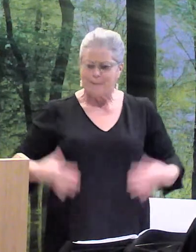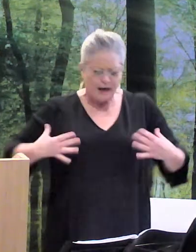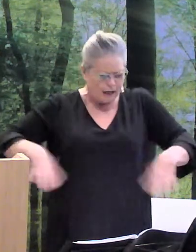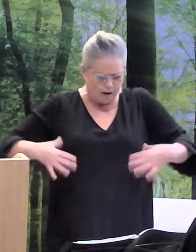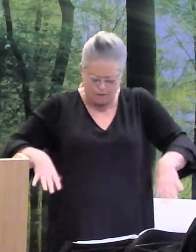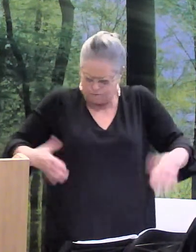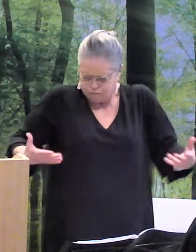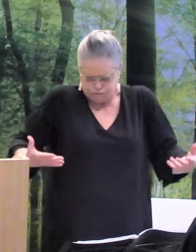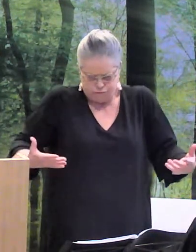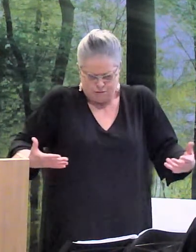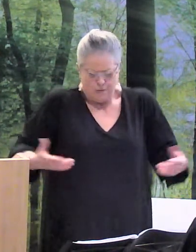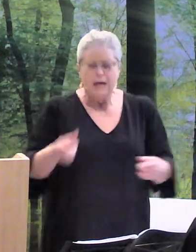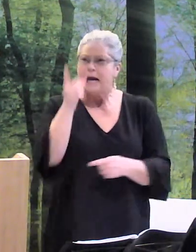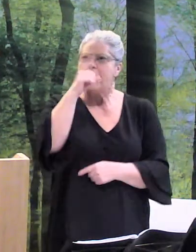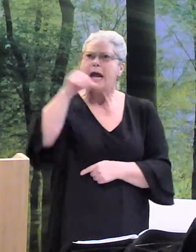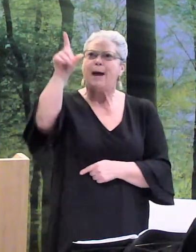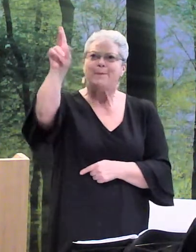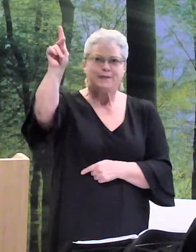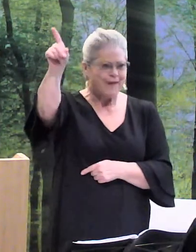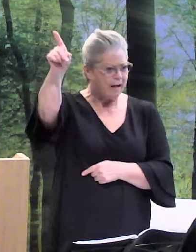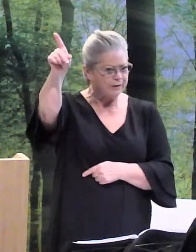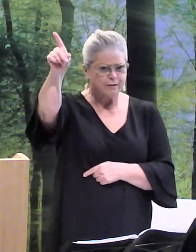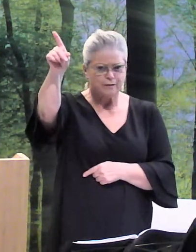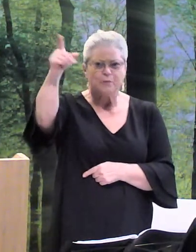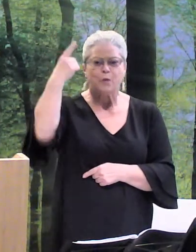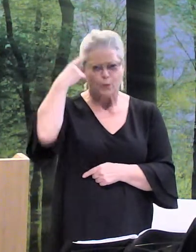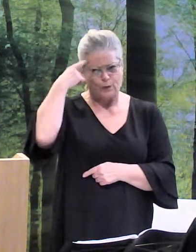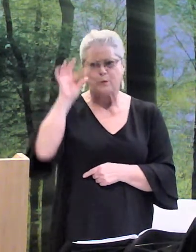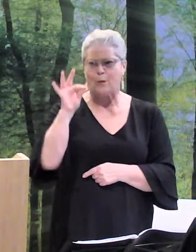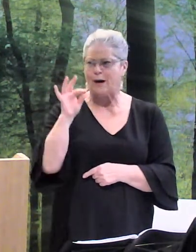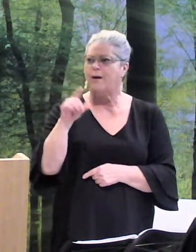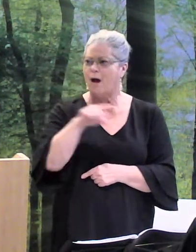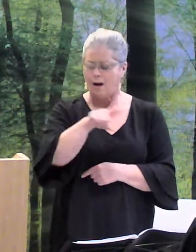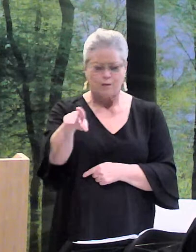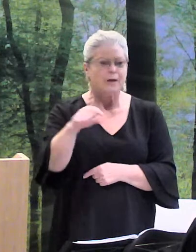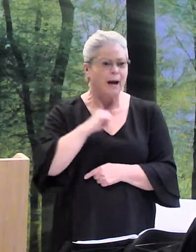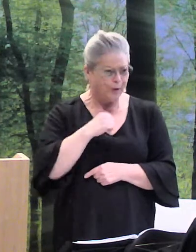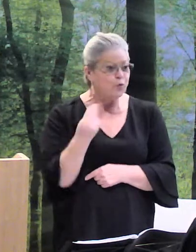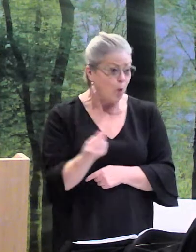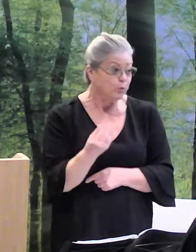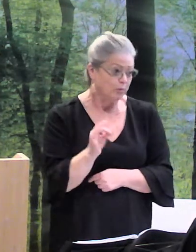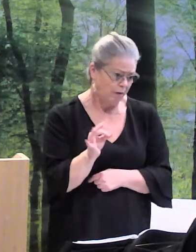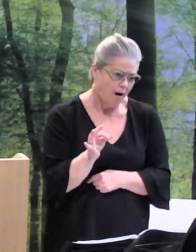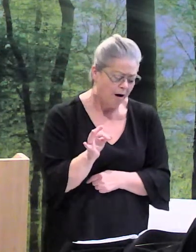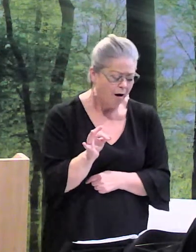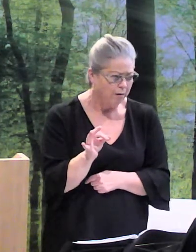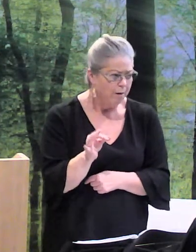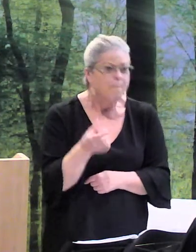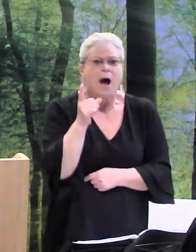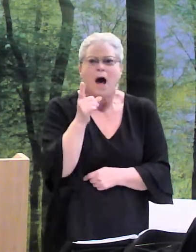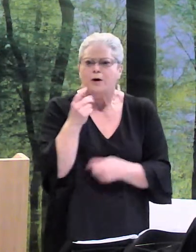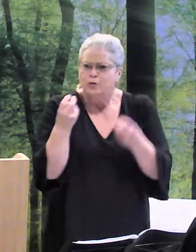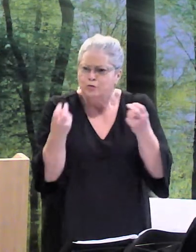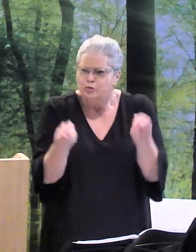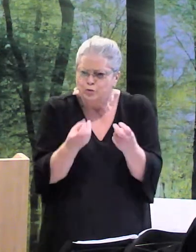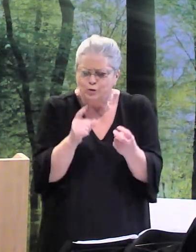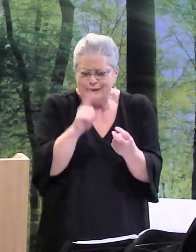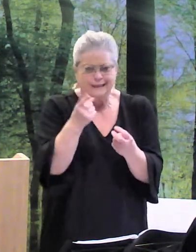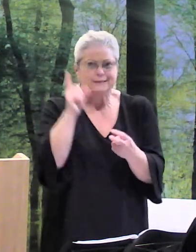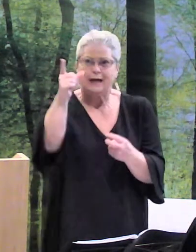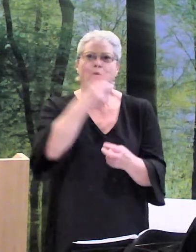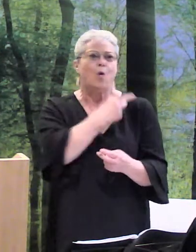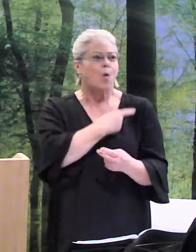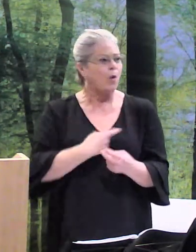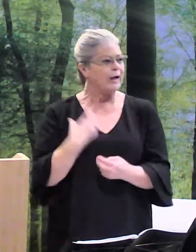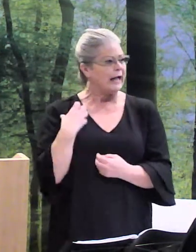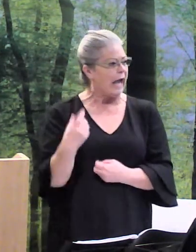kleding. Uw hemelse Vader weet wel dat gij dit alles nodig hebt. Maar zoek eerst zijn